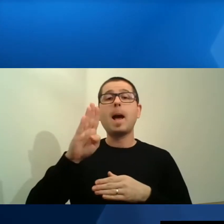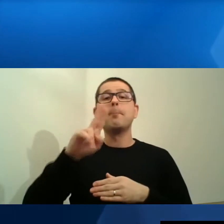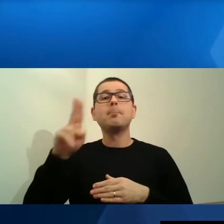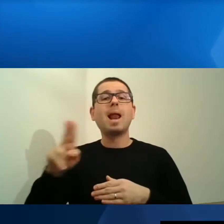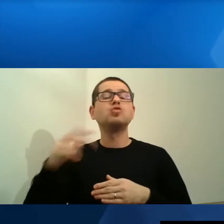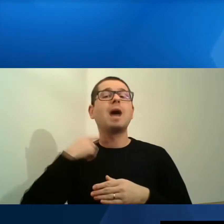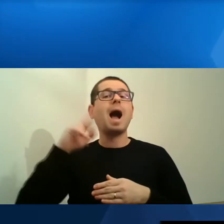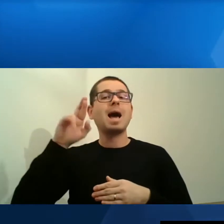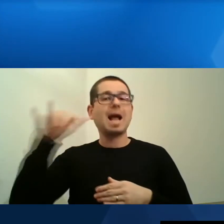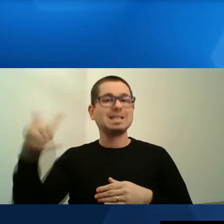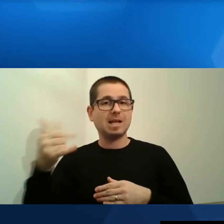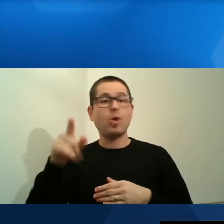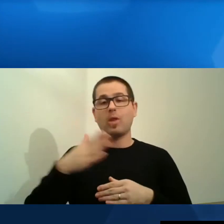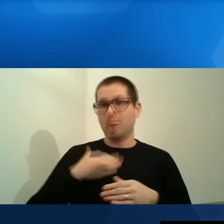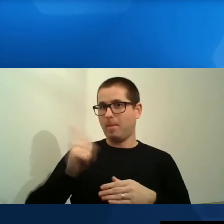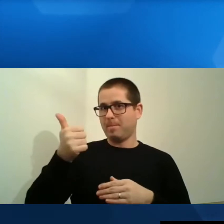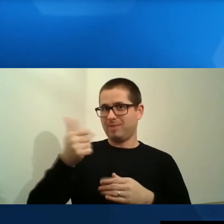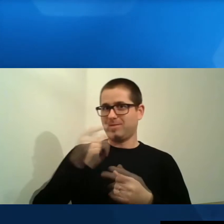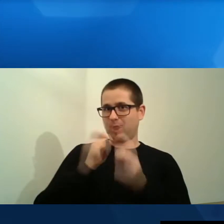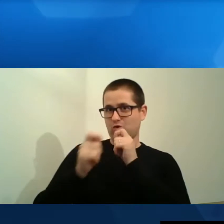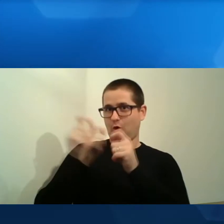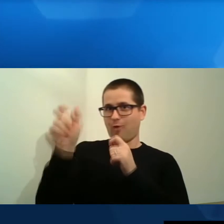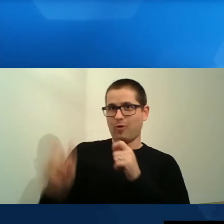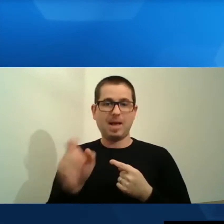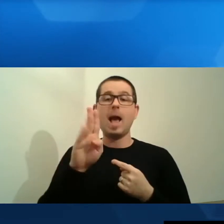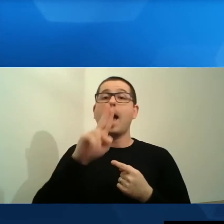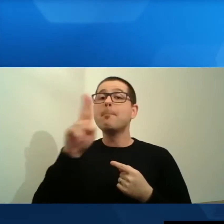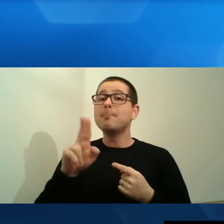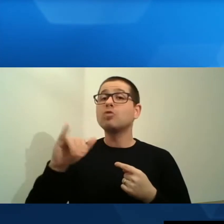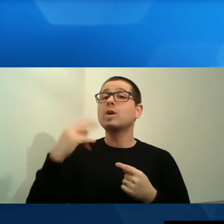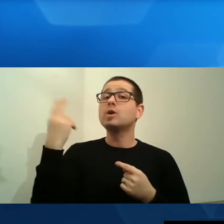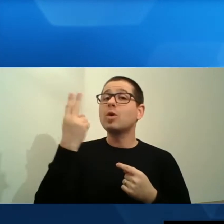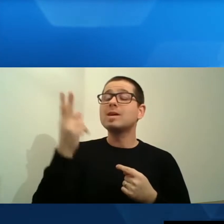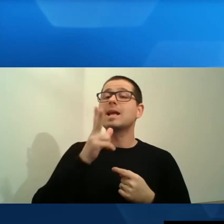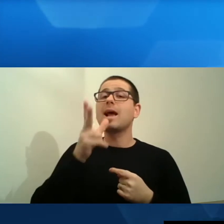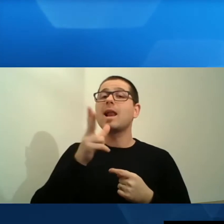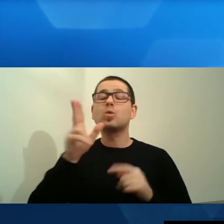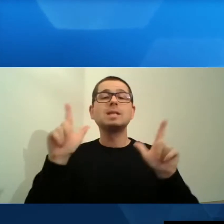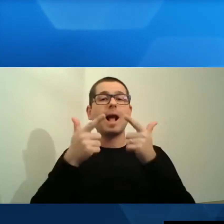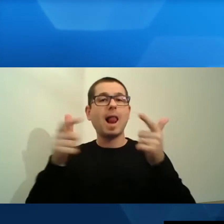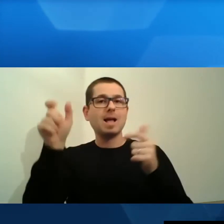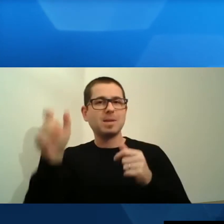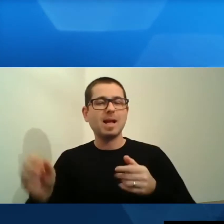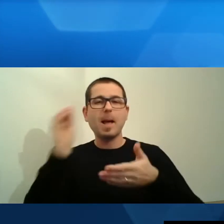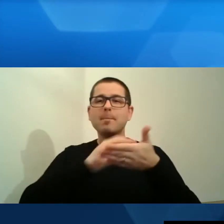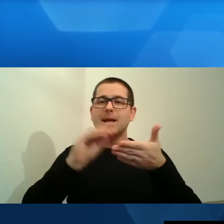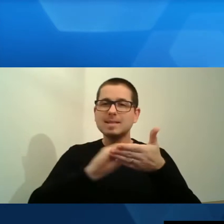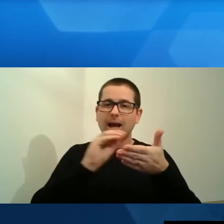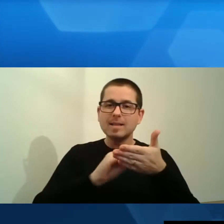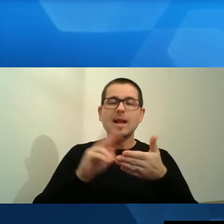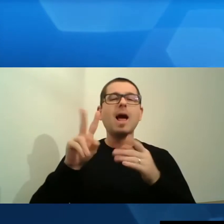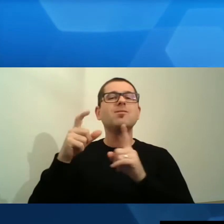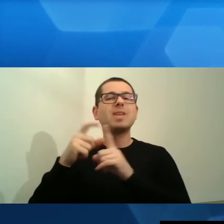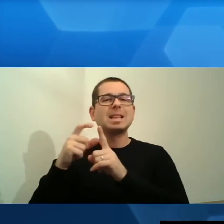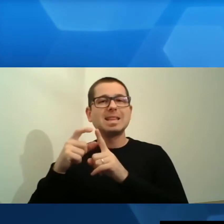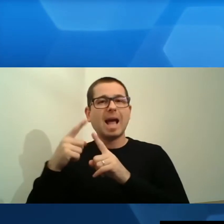je Blaž Gracar, ki je moj prvi sogovornik. Blaž Gracar je slovenski elektronski glasbenik,